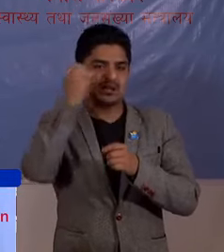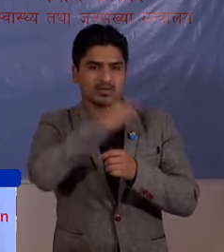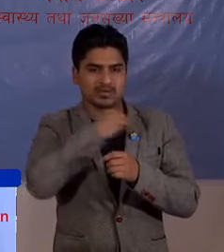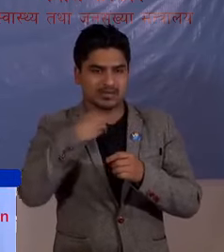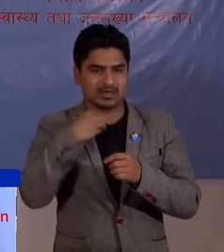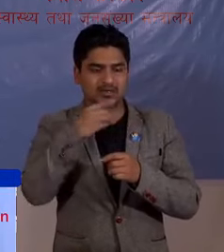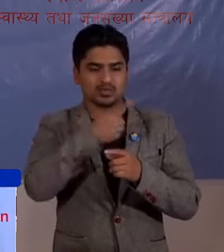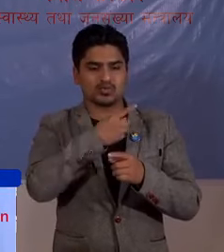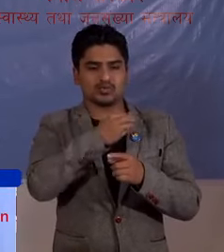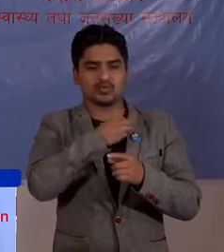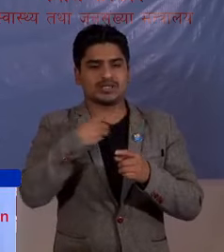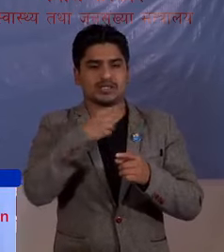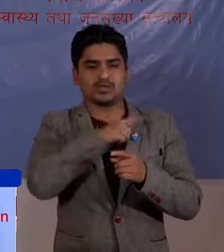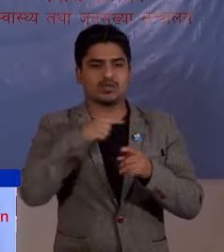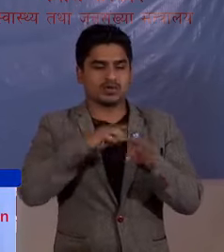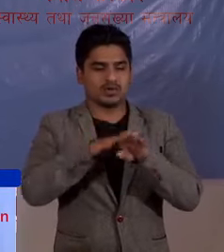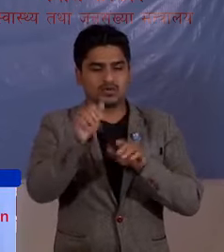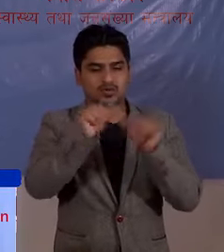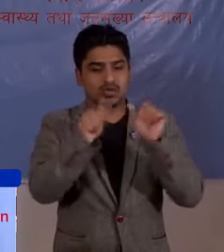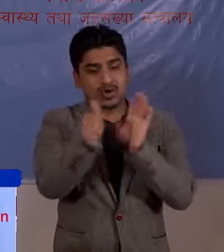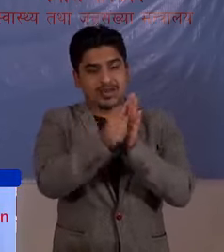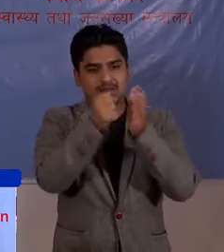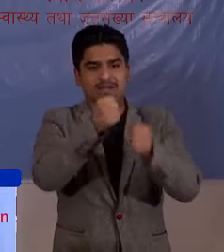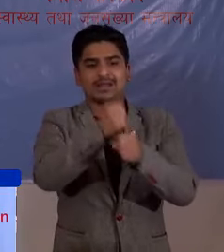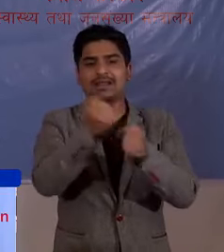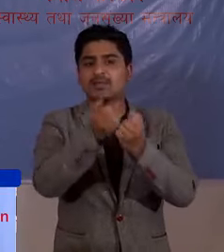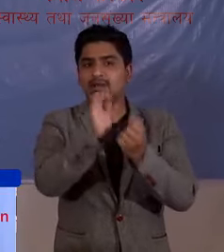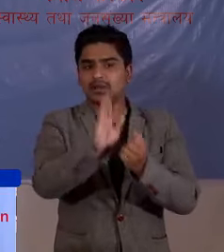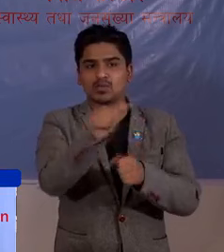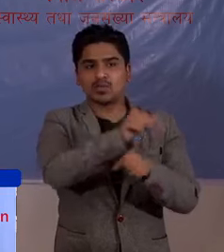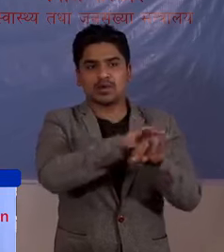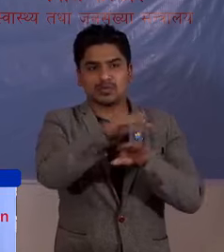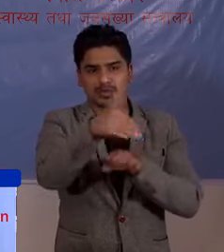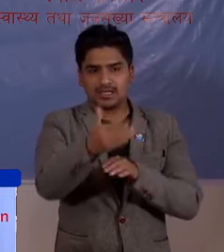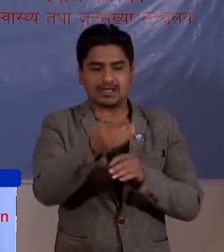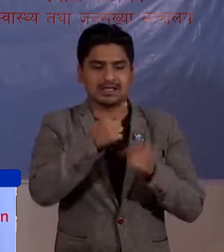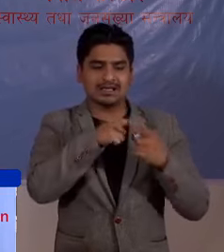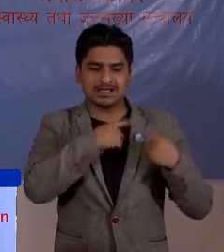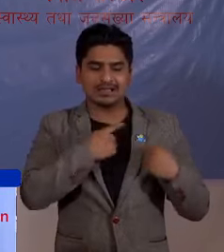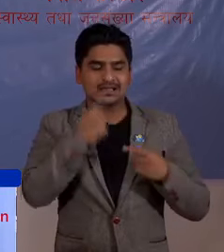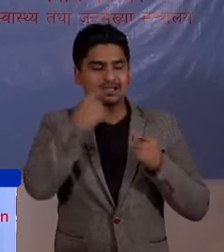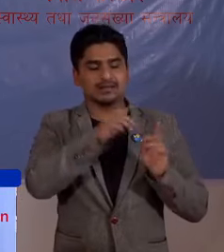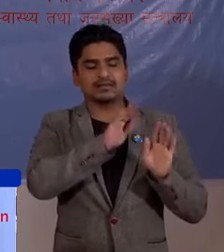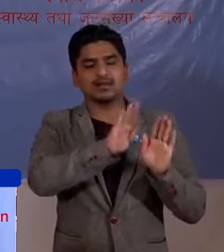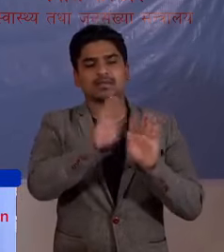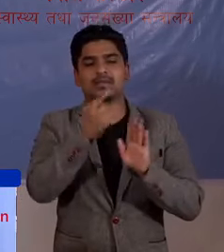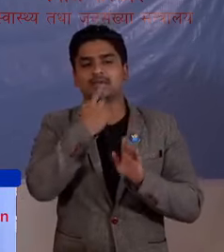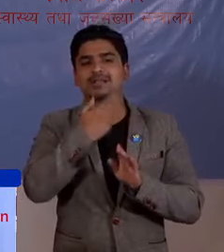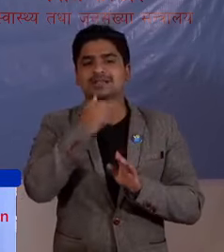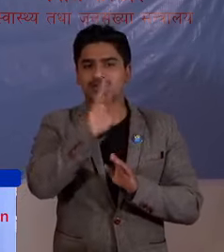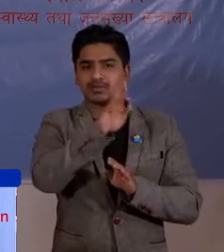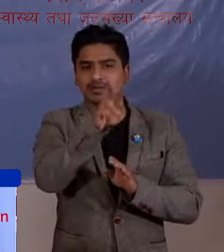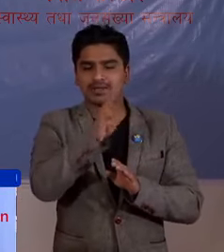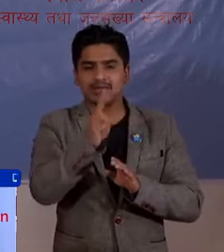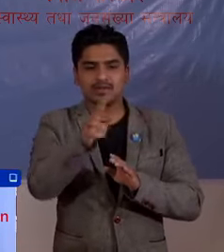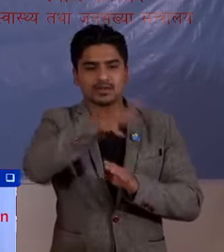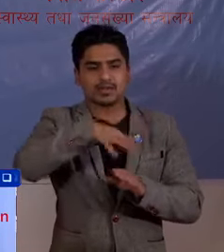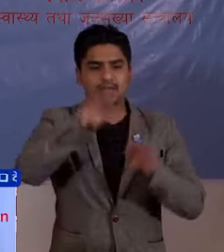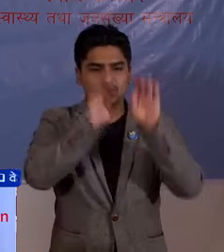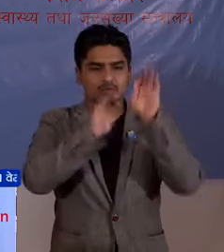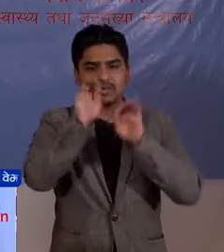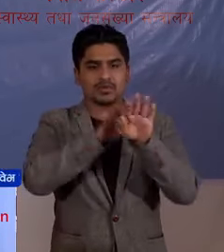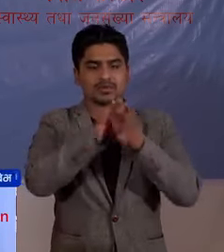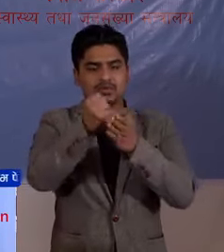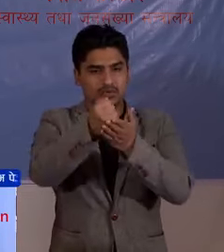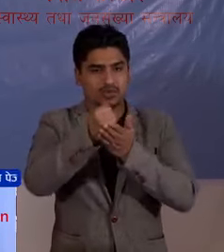अस्पतालका स्वास्थ्यकर्मीहरू जसले फ्रन्टलाइनमा बसेर काम गर्नुभएको छ उहाँहरूलाई हृदयदेखिबाट धन्यवाद दिन चाहन्छु। र यसमा सबै